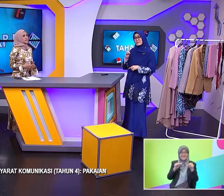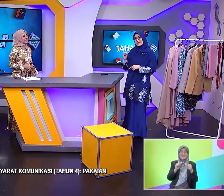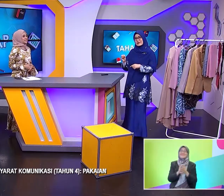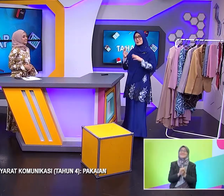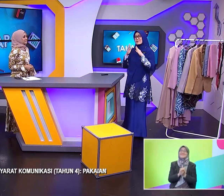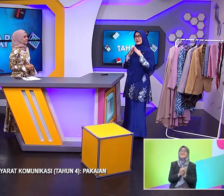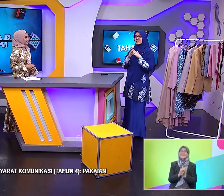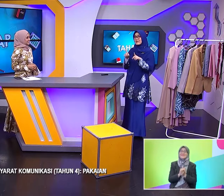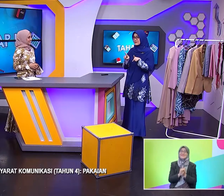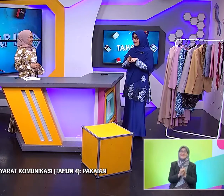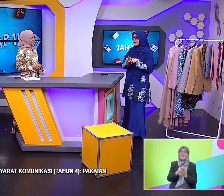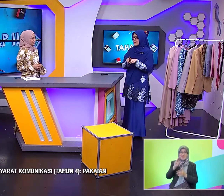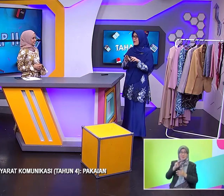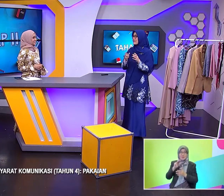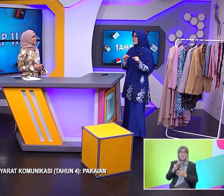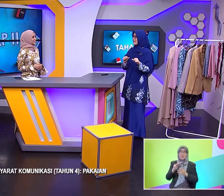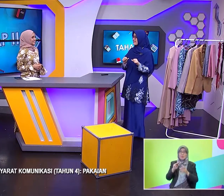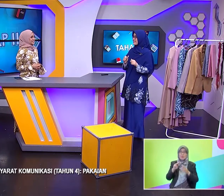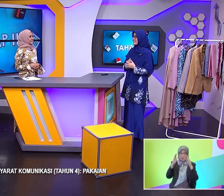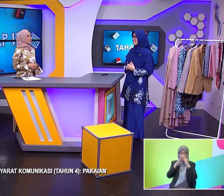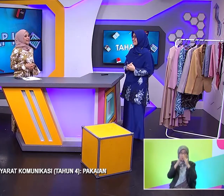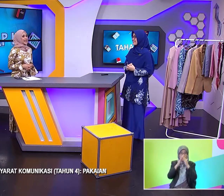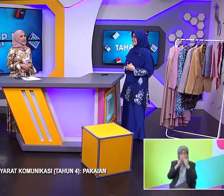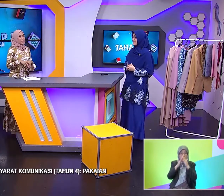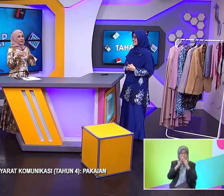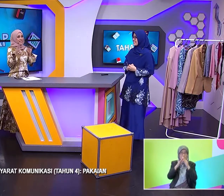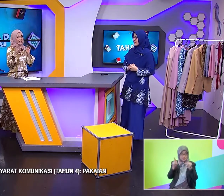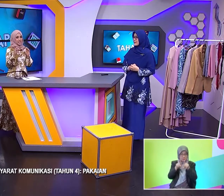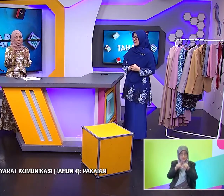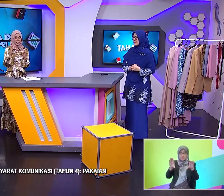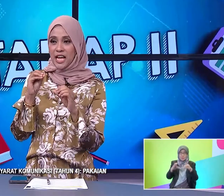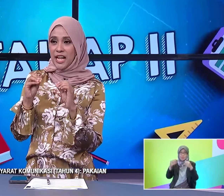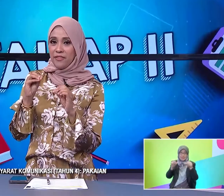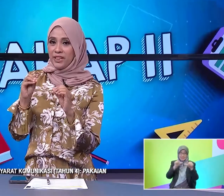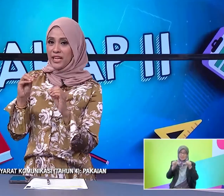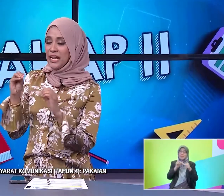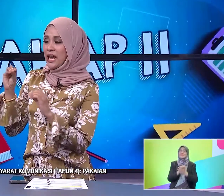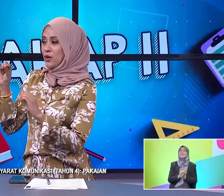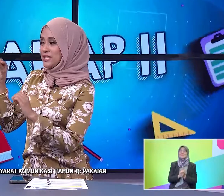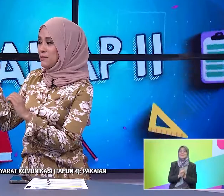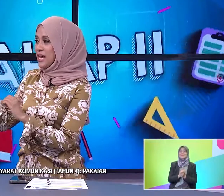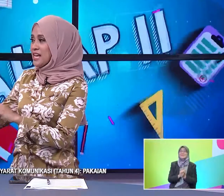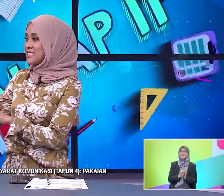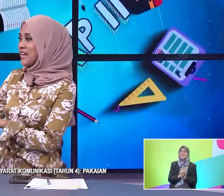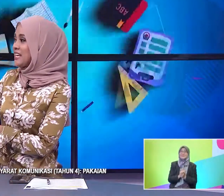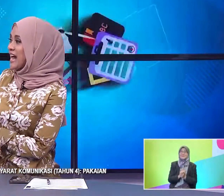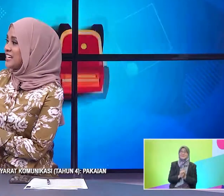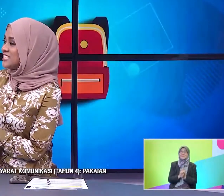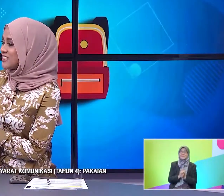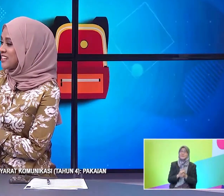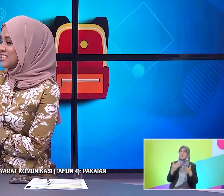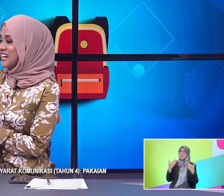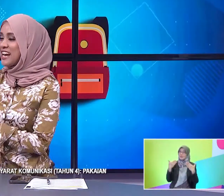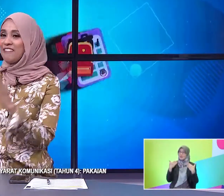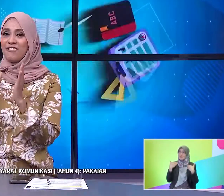buriburi di rumah sama-sama b Widya Oke bila cerita tentang RCTI ini kalau di sebelah ini